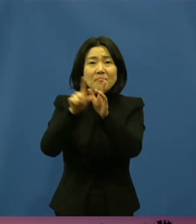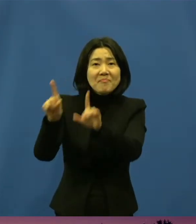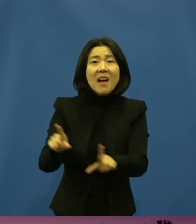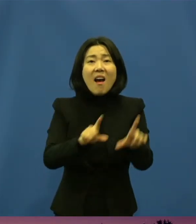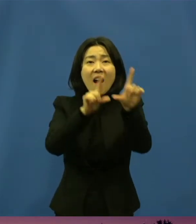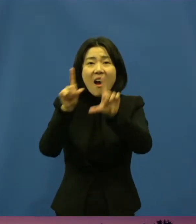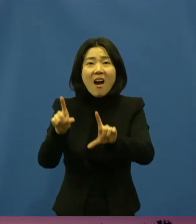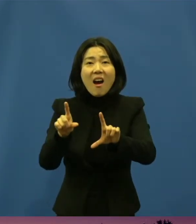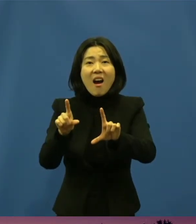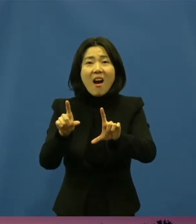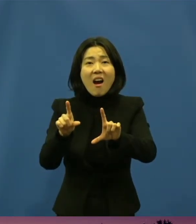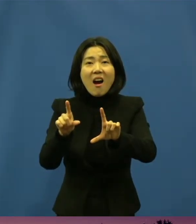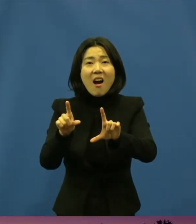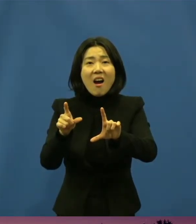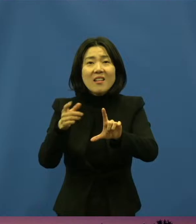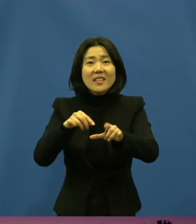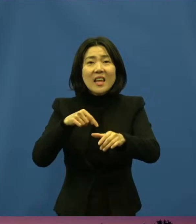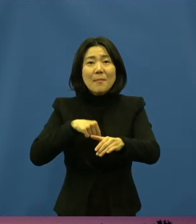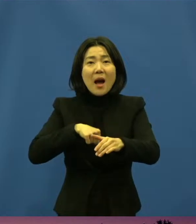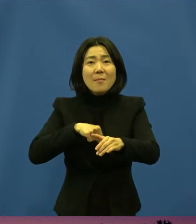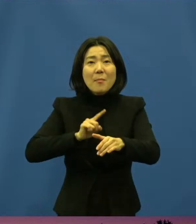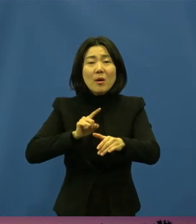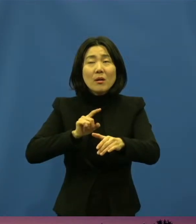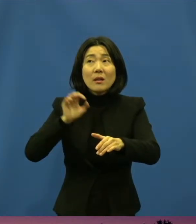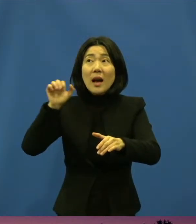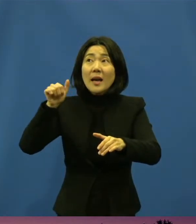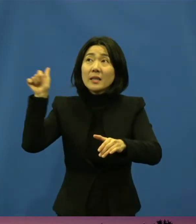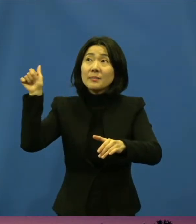근데 마음은 세상을 향해 있는 거예요.